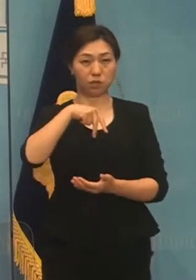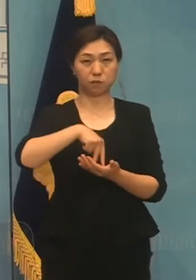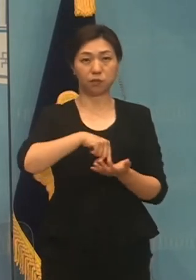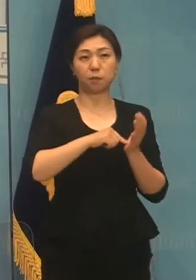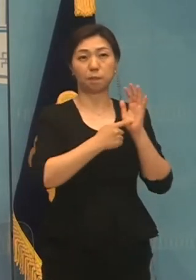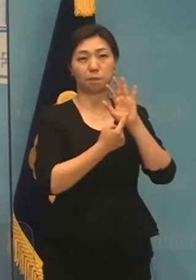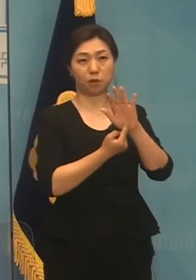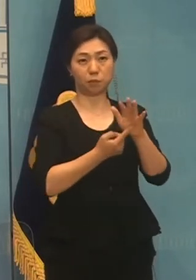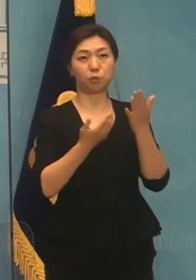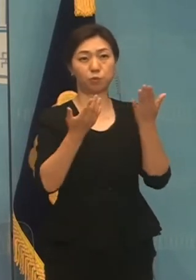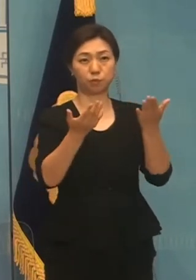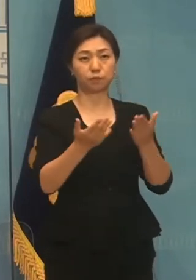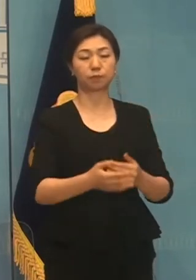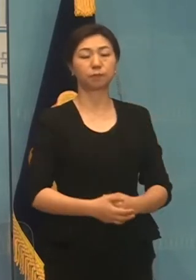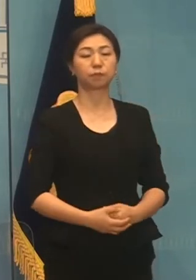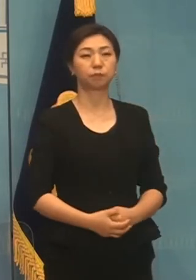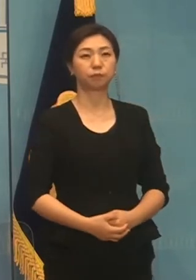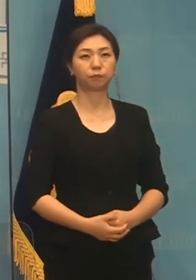그러면 남북을 하겠습니다.